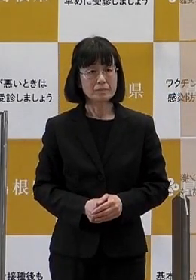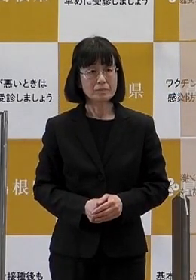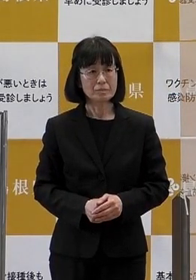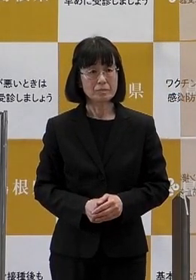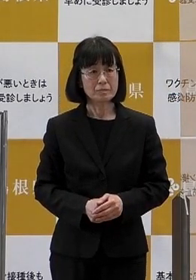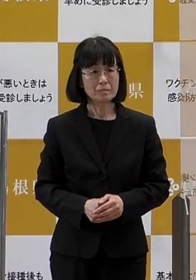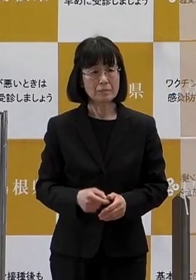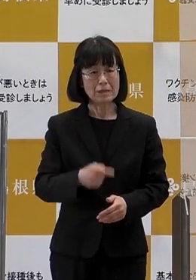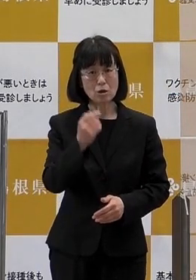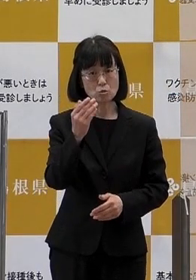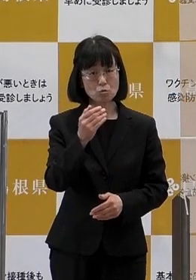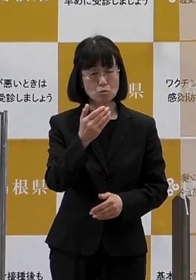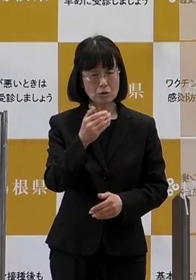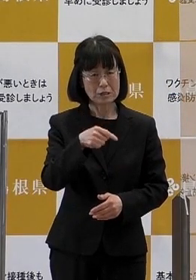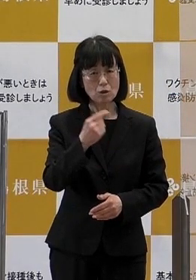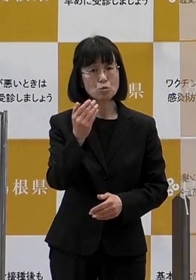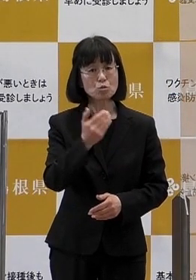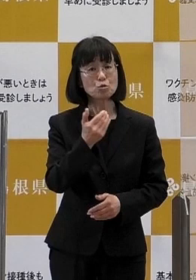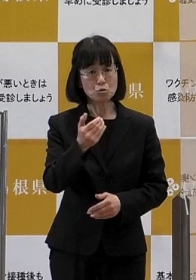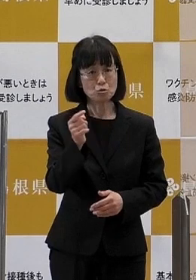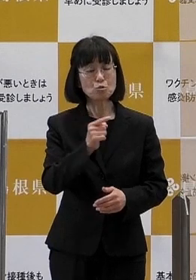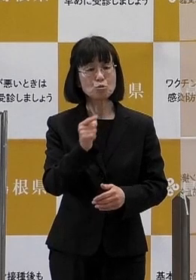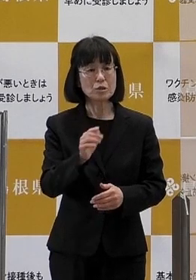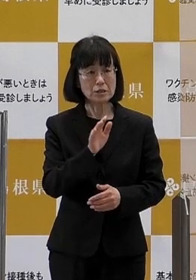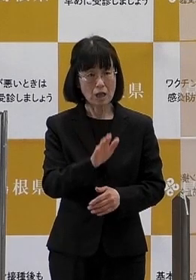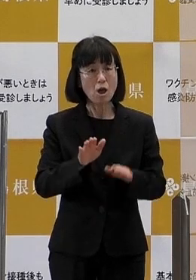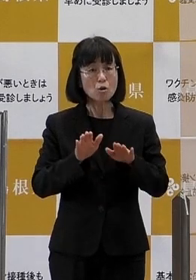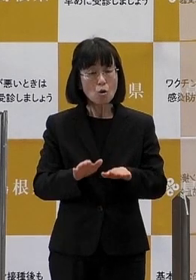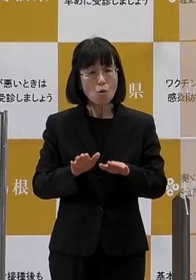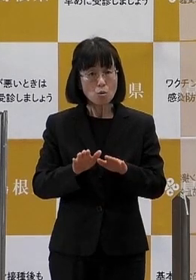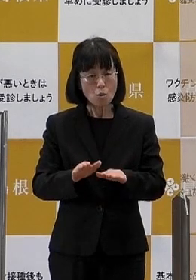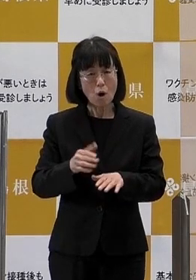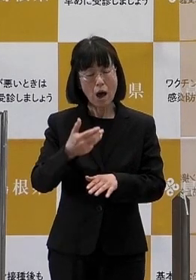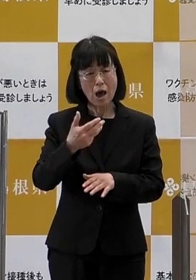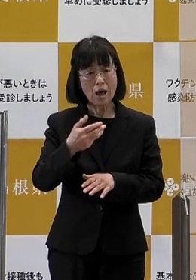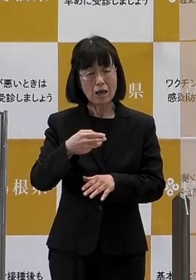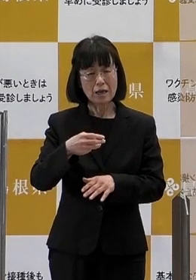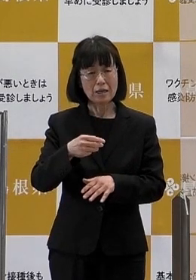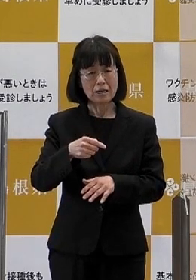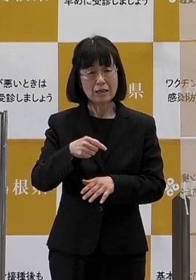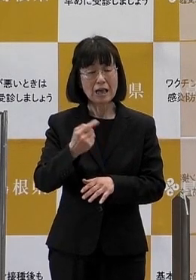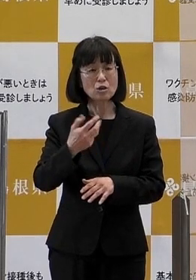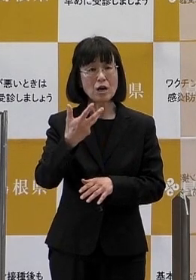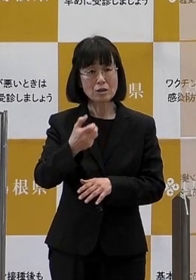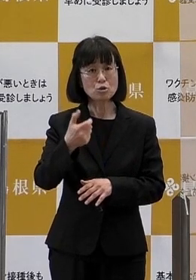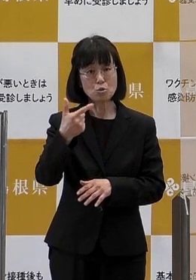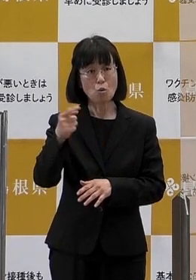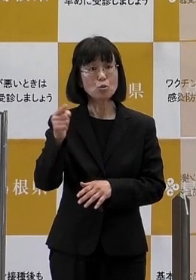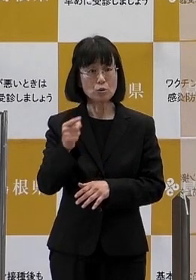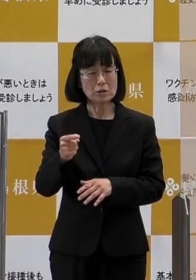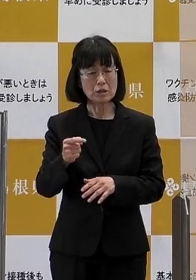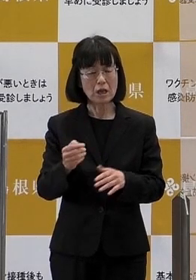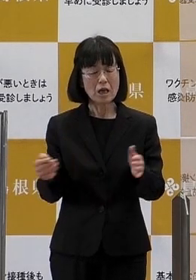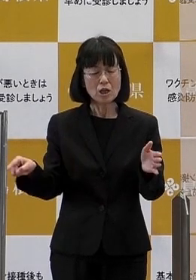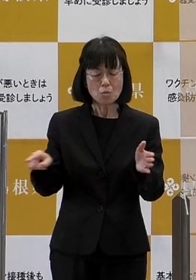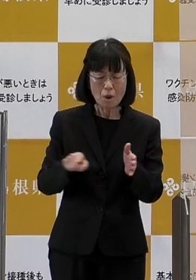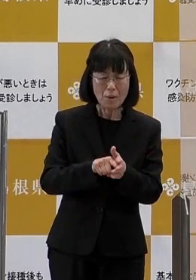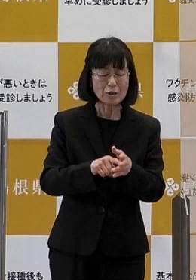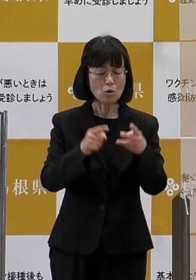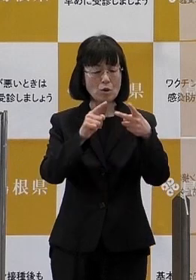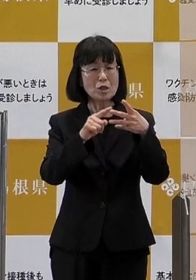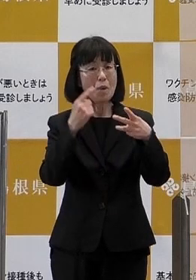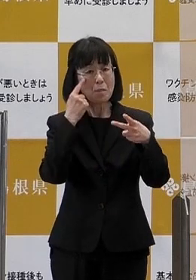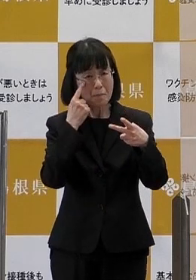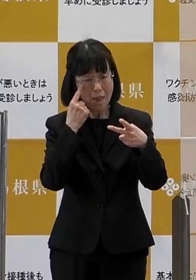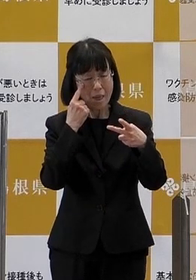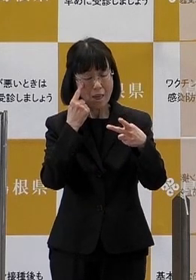で、あります。で、本日の数字は186人でありますので、過去2番目、190人